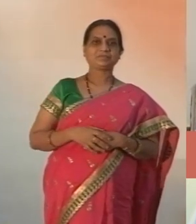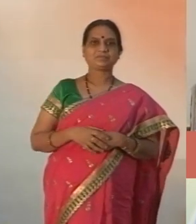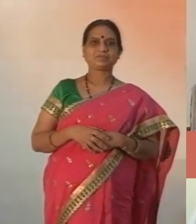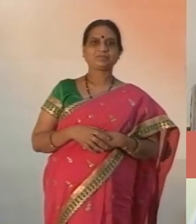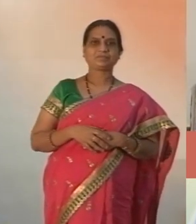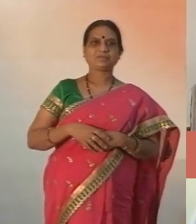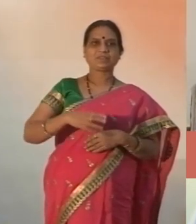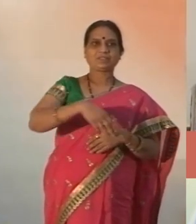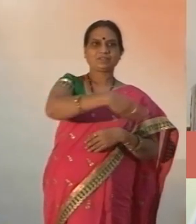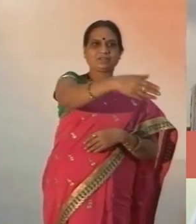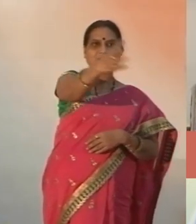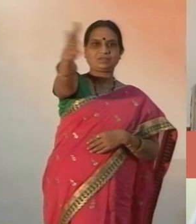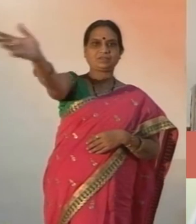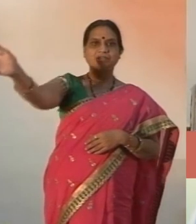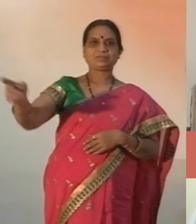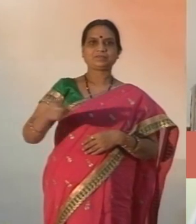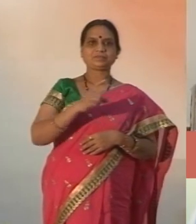औरों के लिए भी